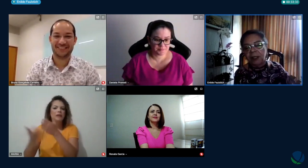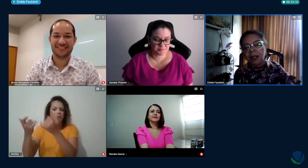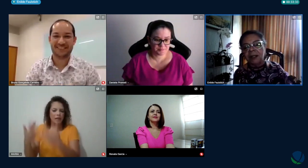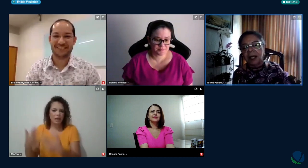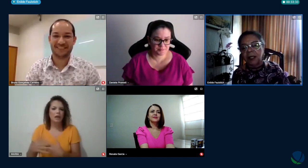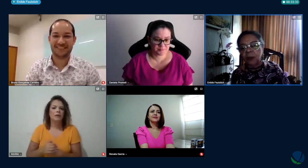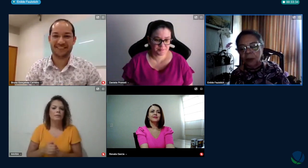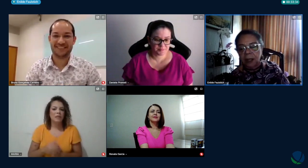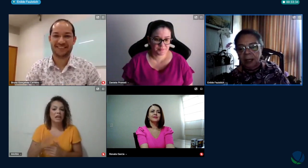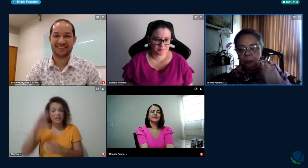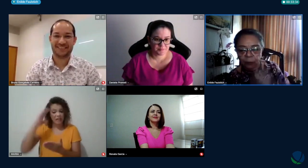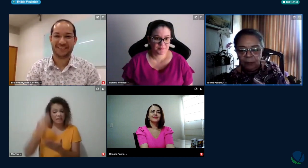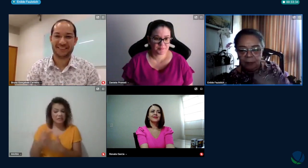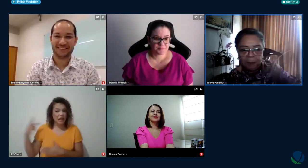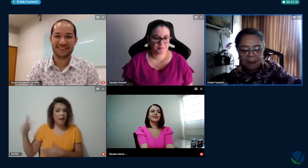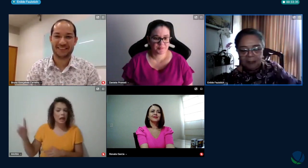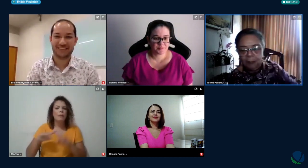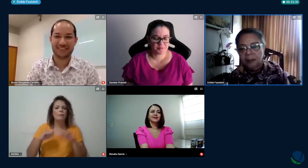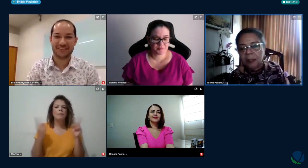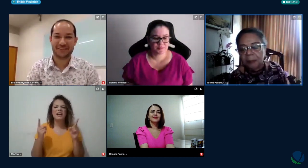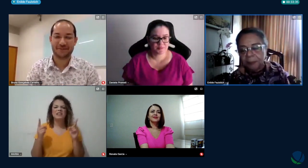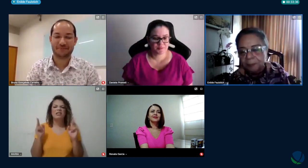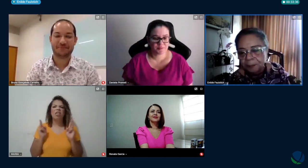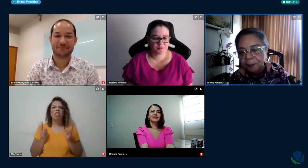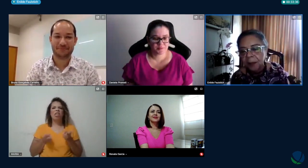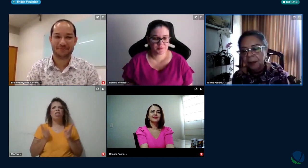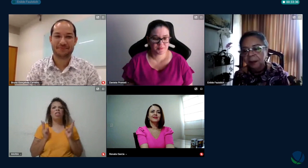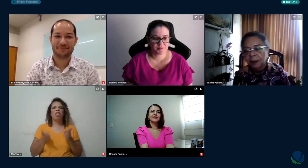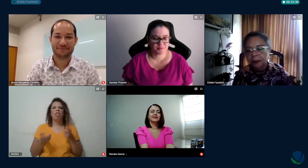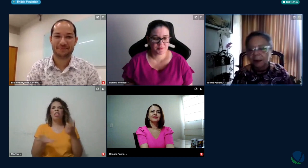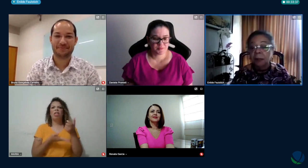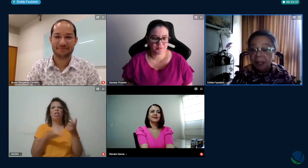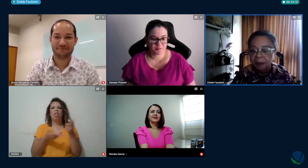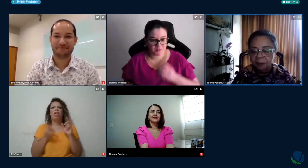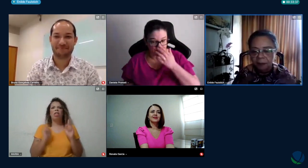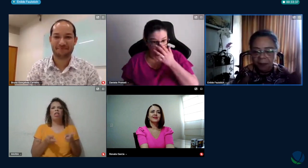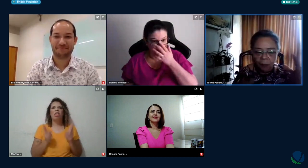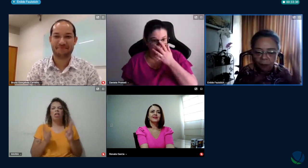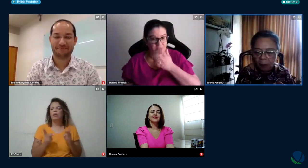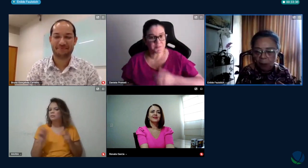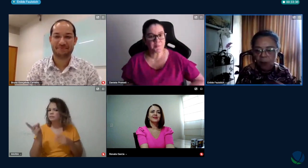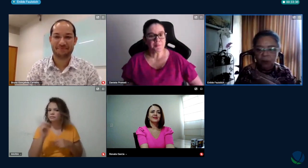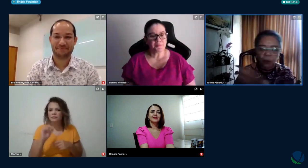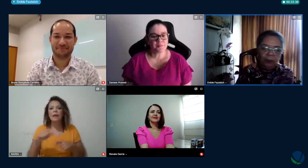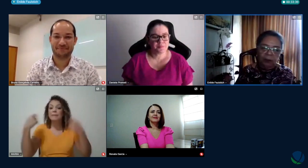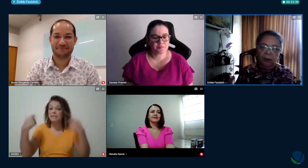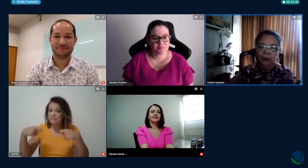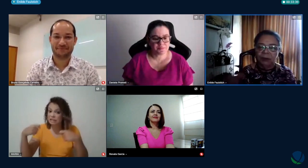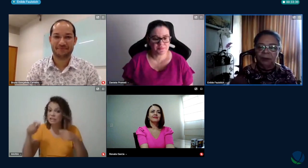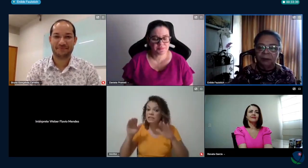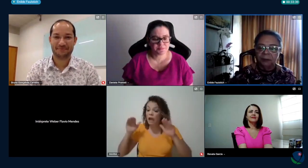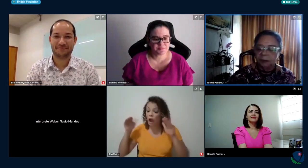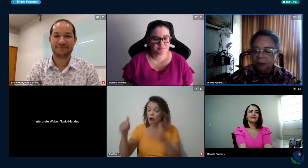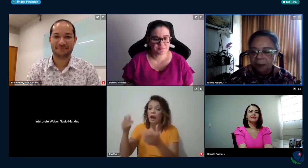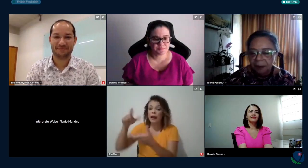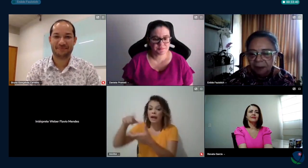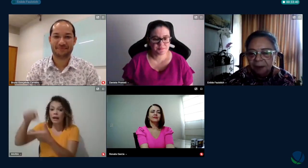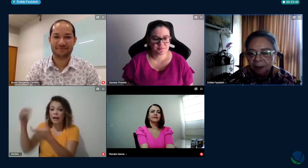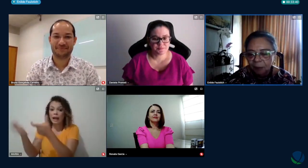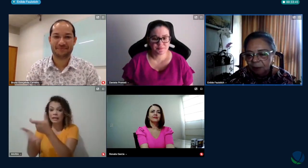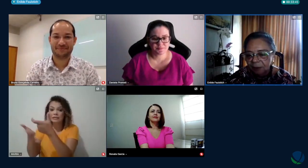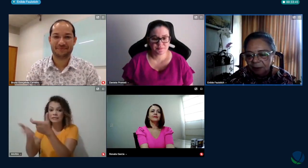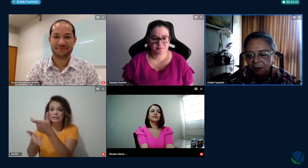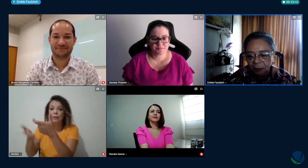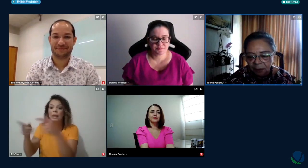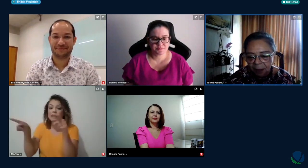desconfio que a gente tem que sair do lugar do morfema e passar para o lexema. Também. Um é uma coisa, o outro é outra coisa.